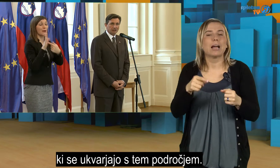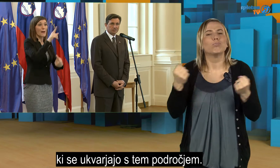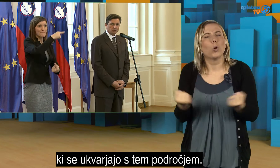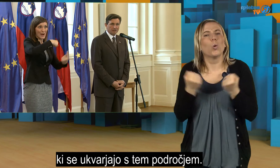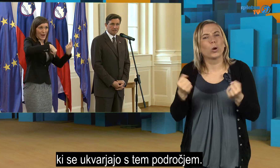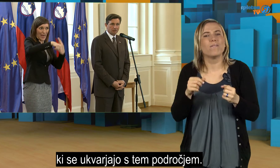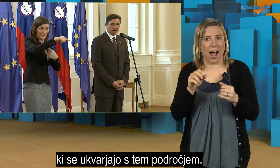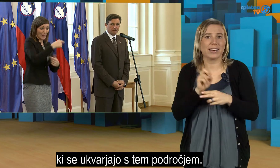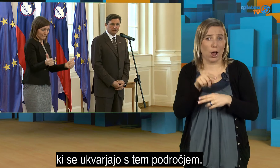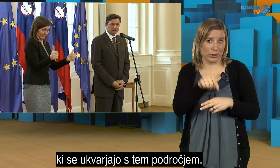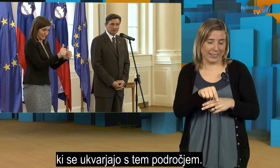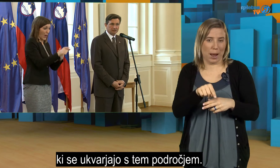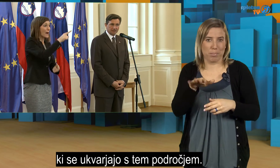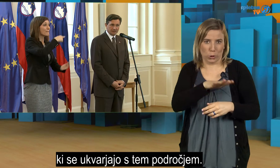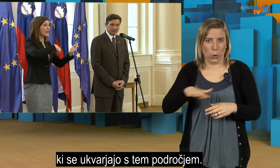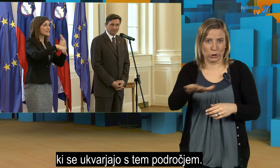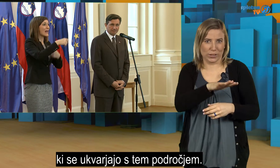področjem.